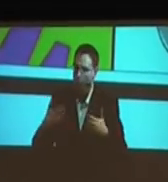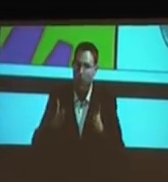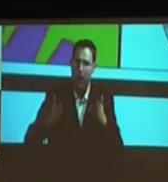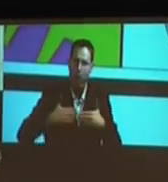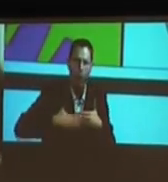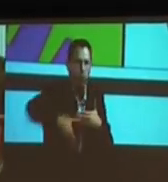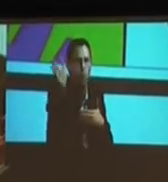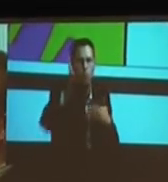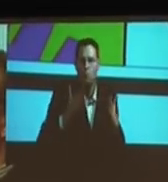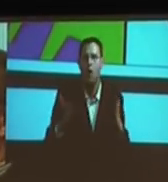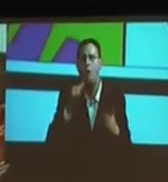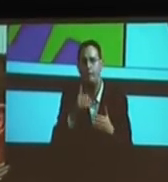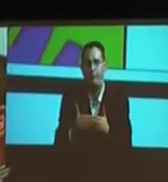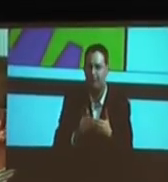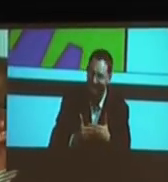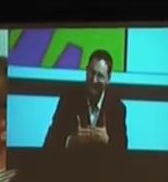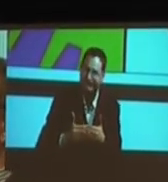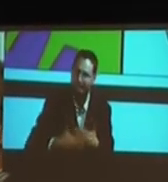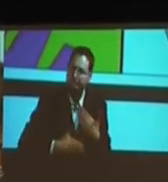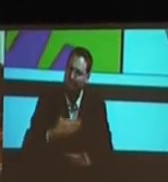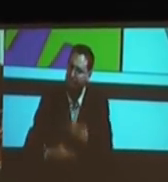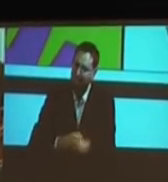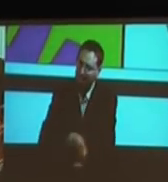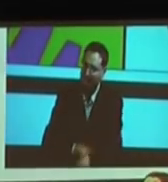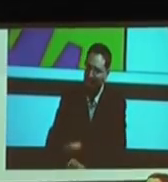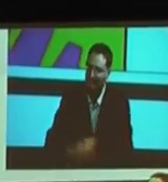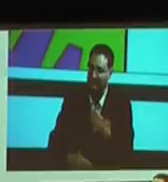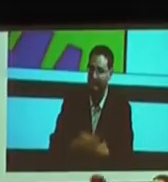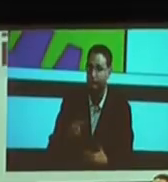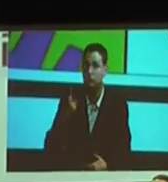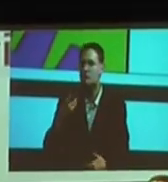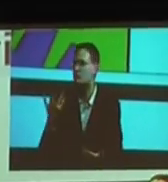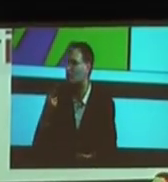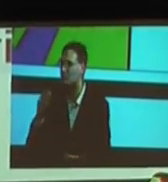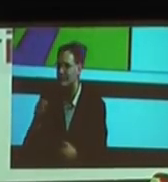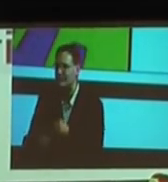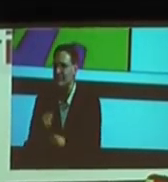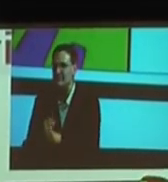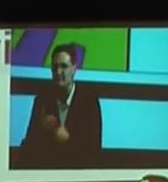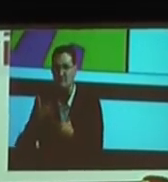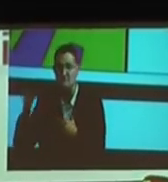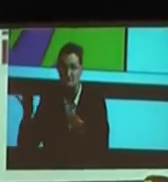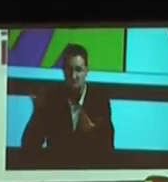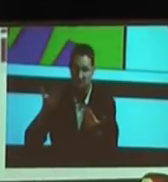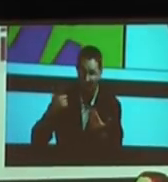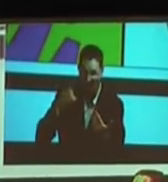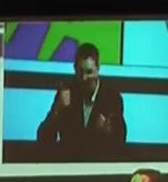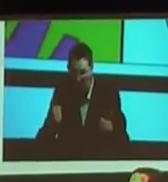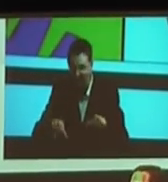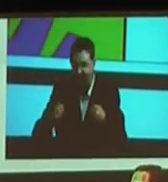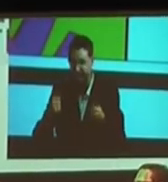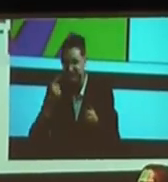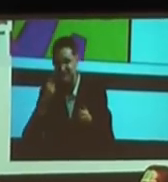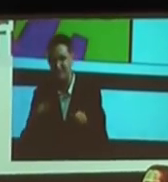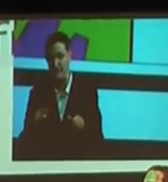mittelfristig erledigt ist, sondern wir halten das für eine ganz, ganz langfristige Perspektive, unsere Arbeit in dem Bereich wirklich